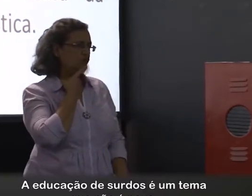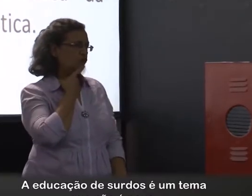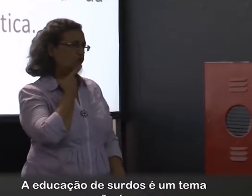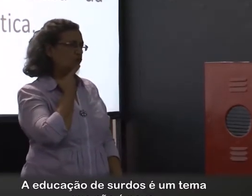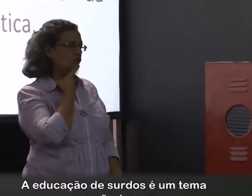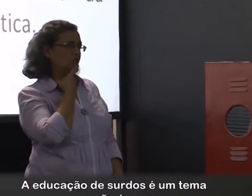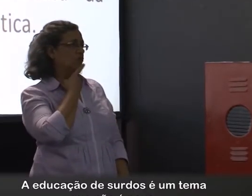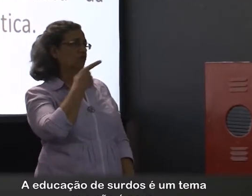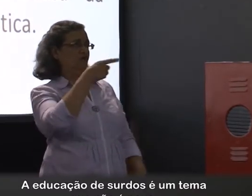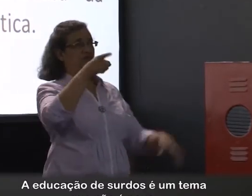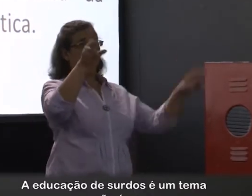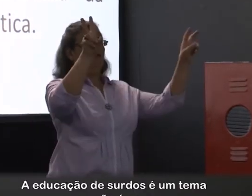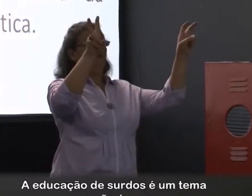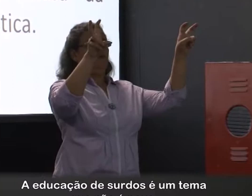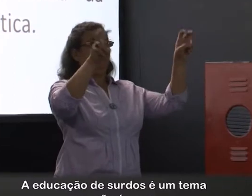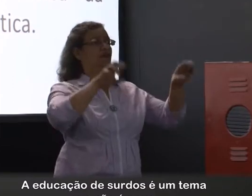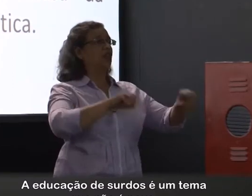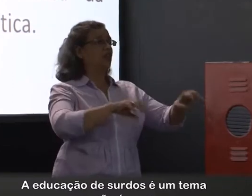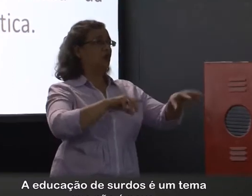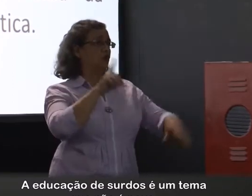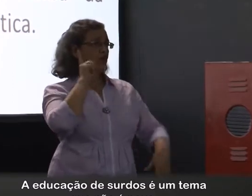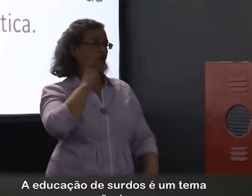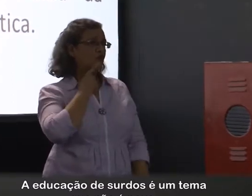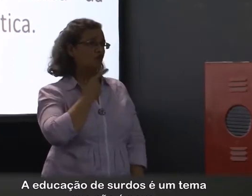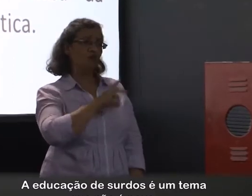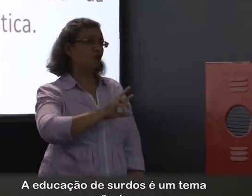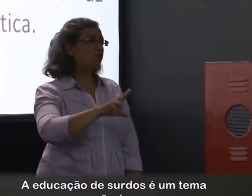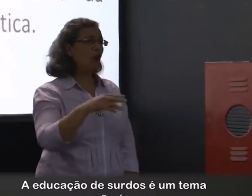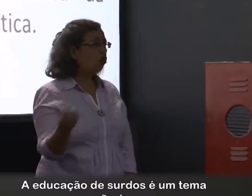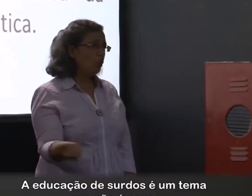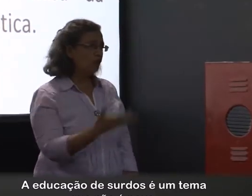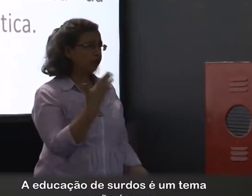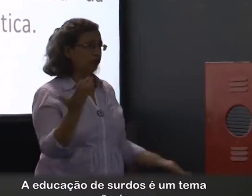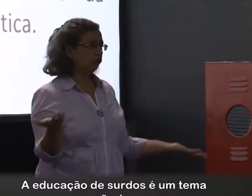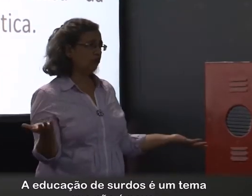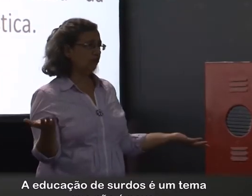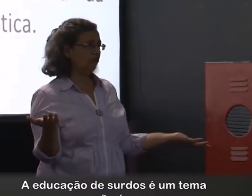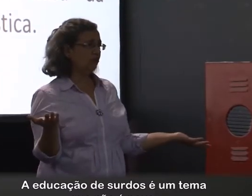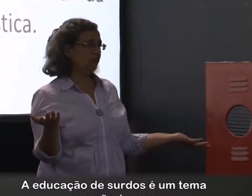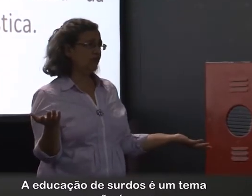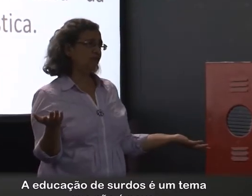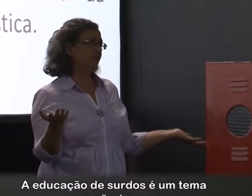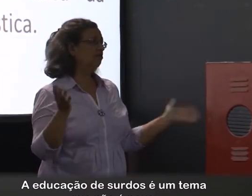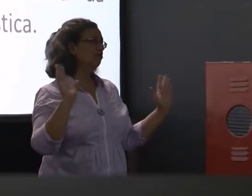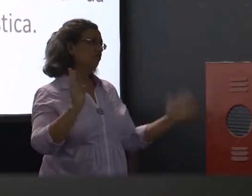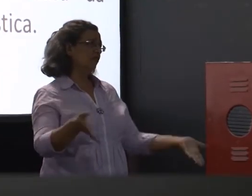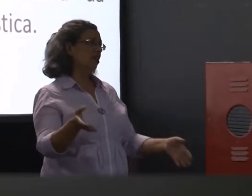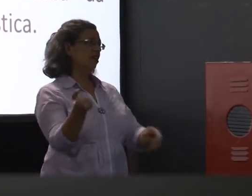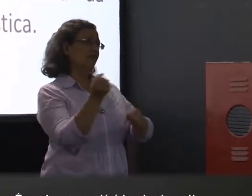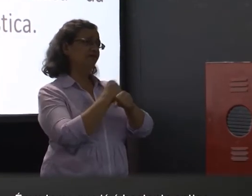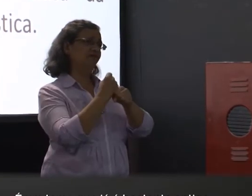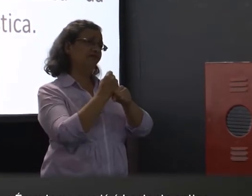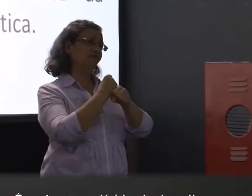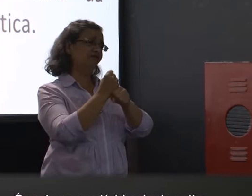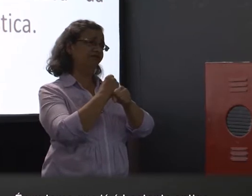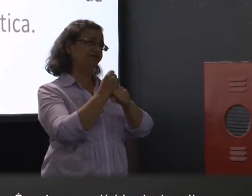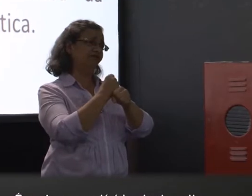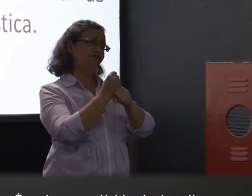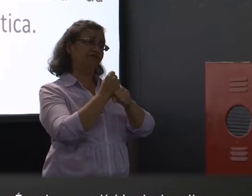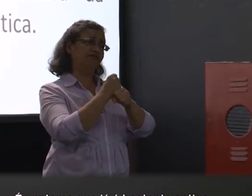Então, a educação de surdos é um tema que não é novo, é um tema que já é